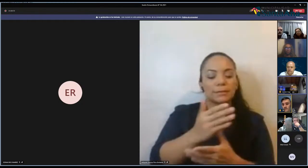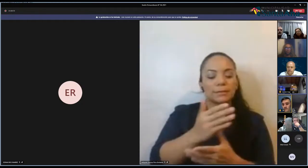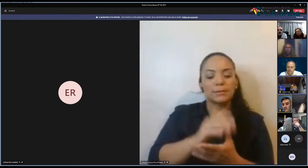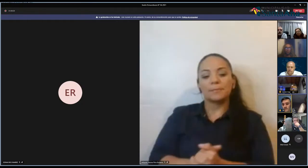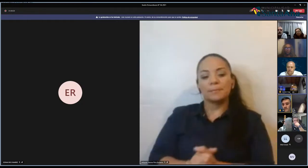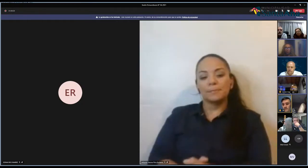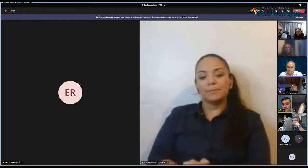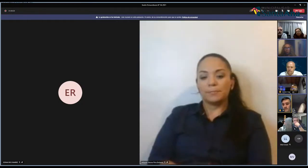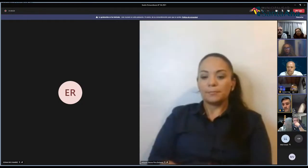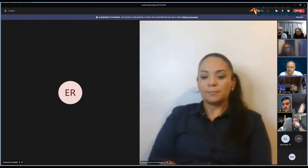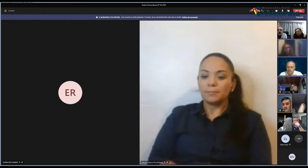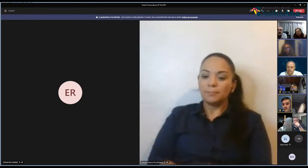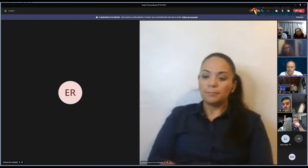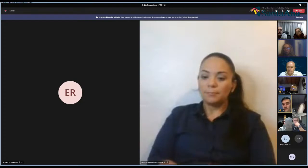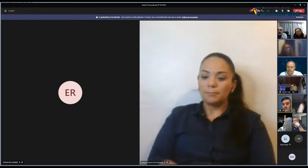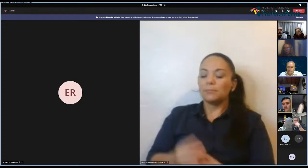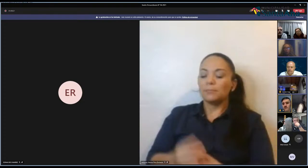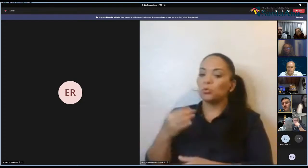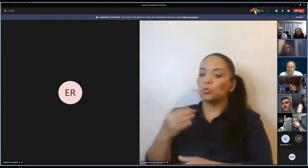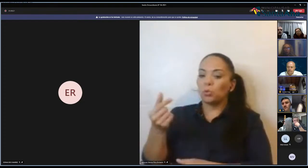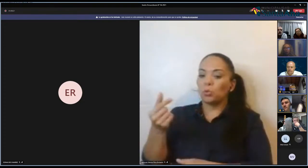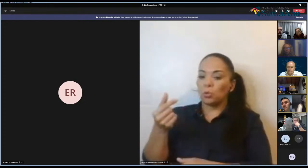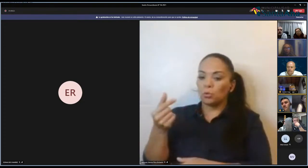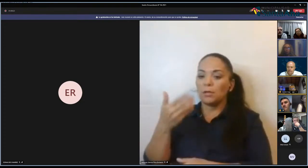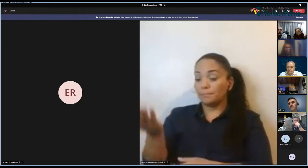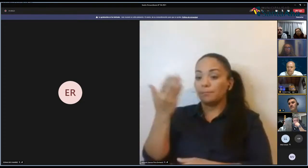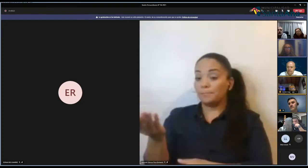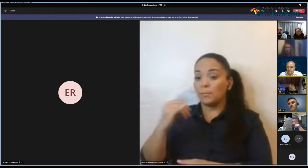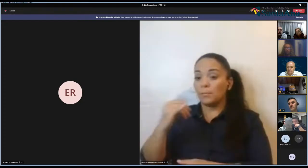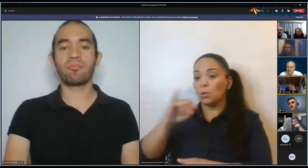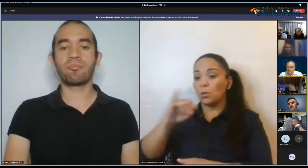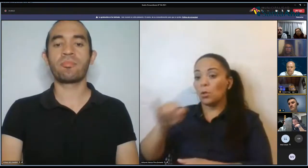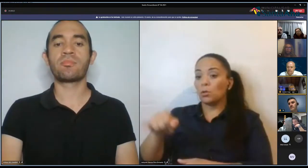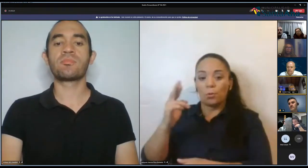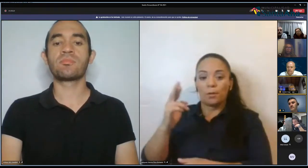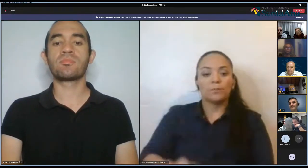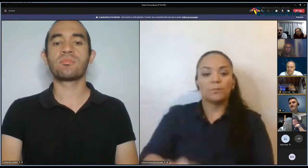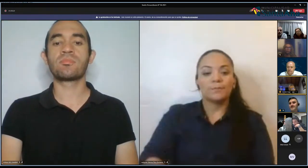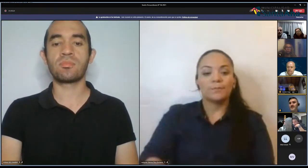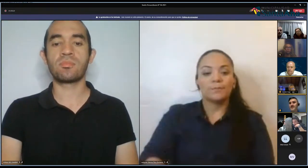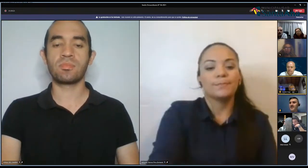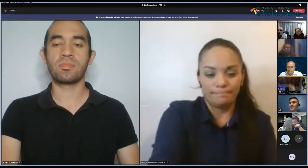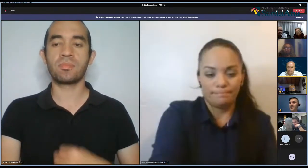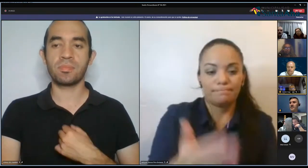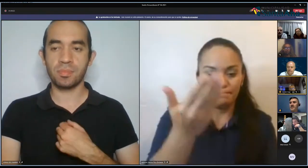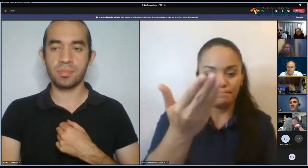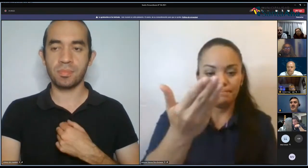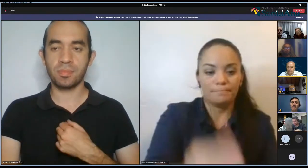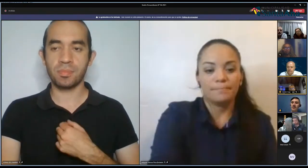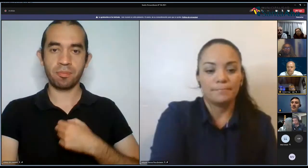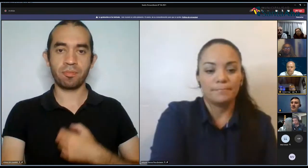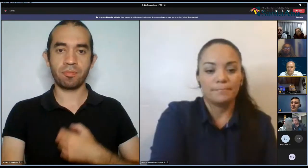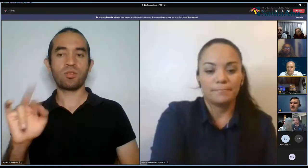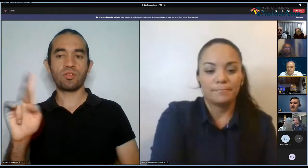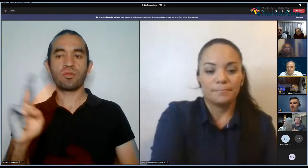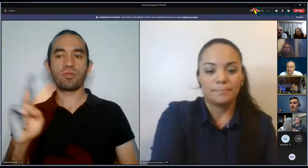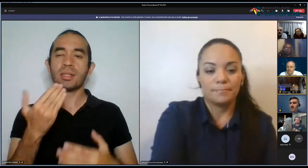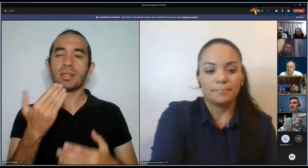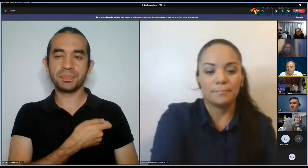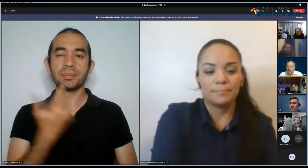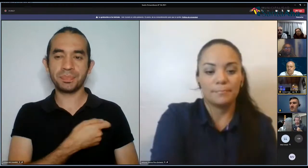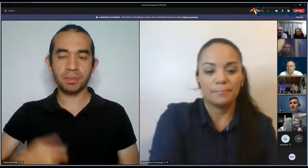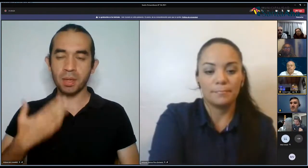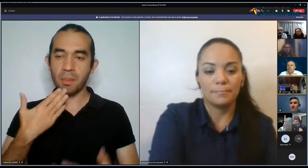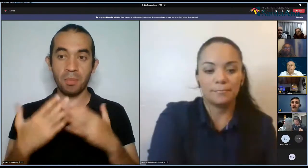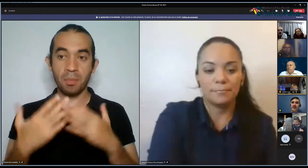con mucho gusto gonzalo tiene la palabra don jose roberto gracias señora presidenta muy buenas noches compañeros del